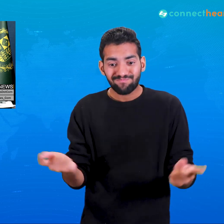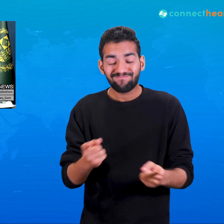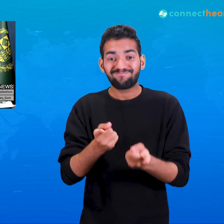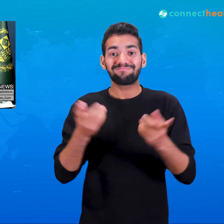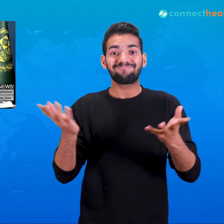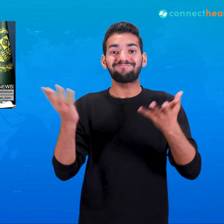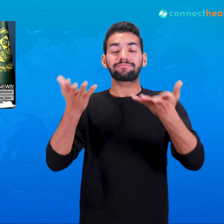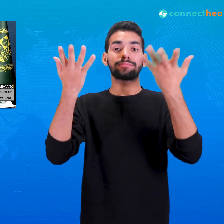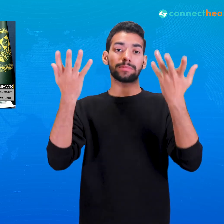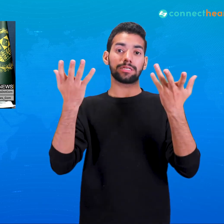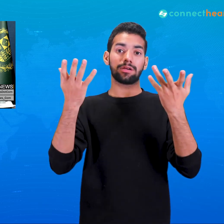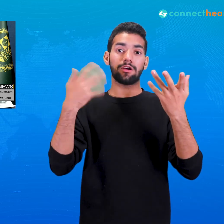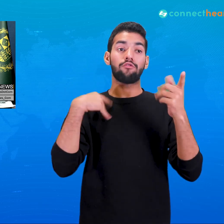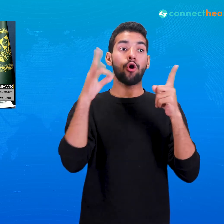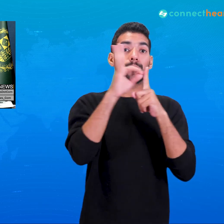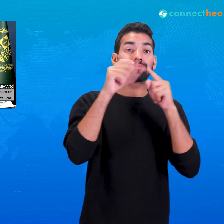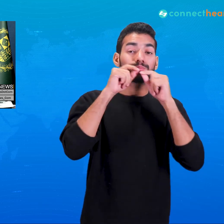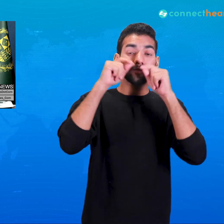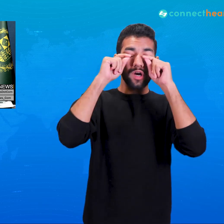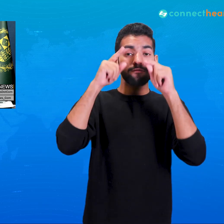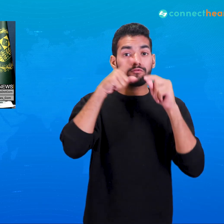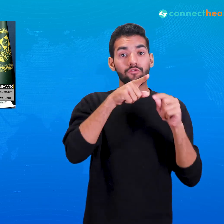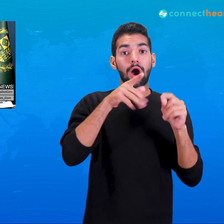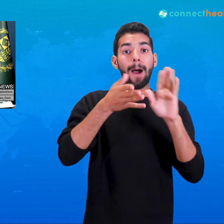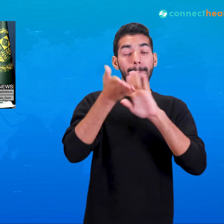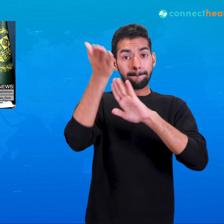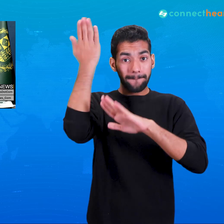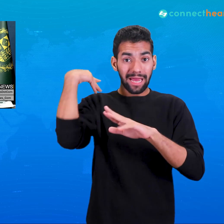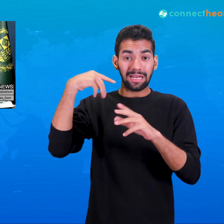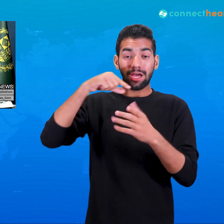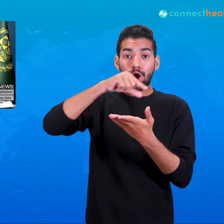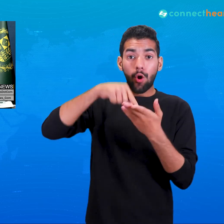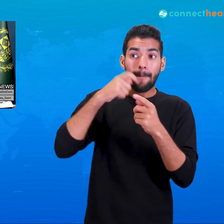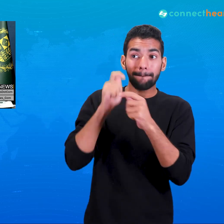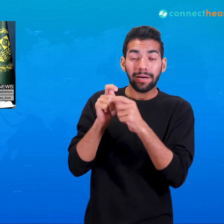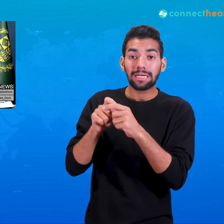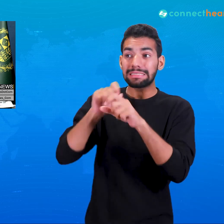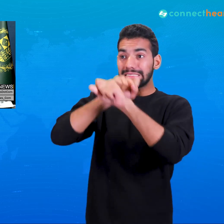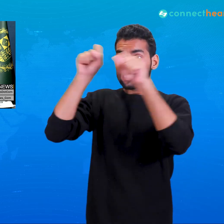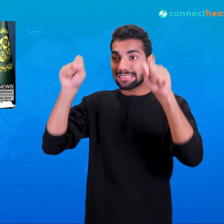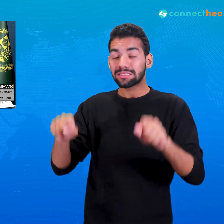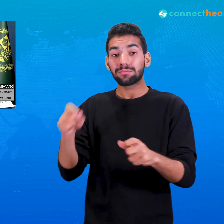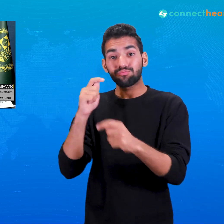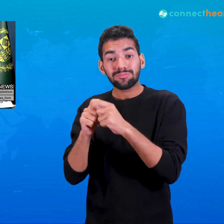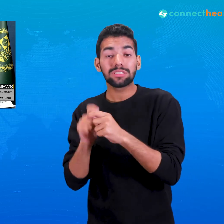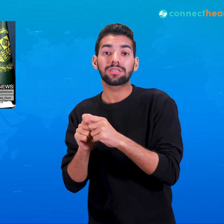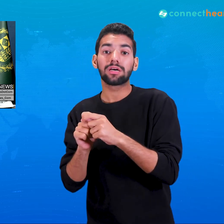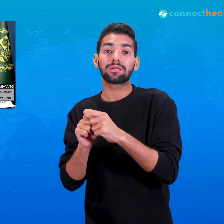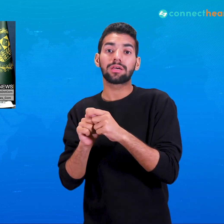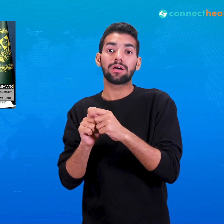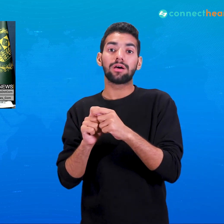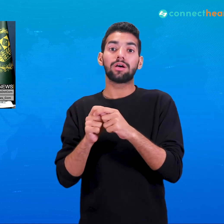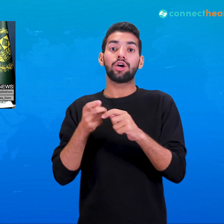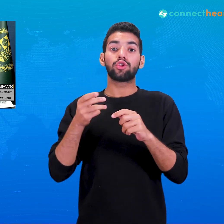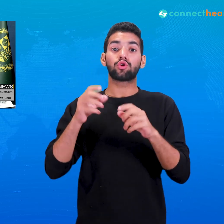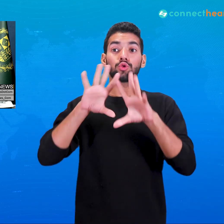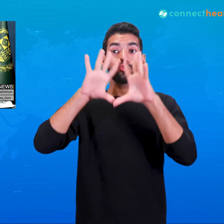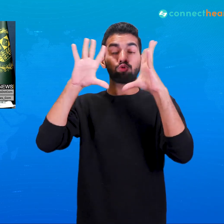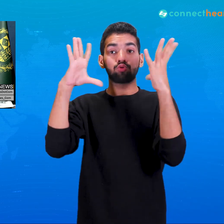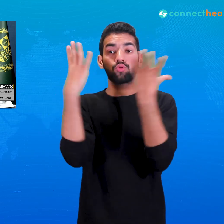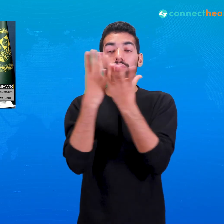نبی صلی اللہ علیہ وسلم نے جو ریاست بنائی تھی، جس کی جو ماڈل بنایا تھا، جس سے مسلمانوں نے دنیا